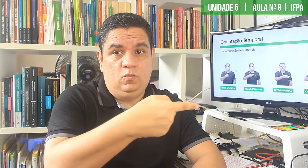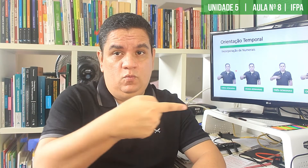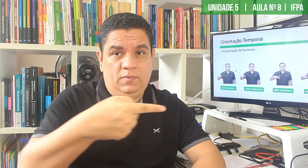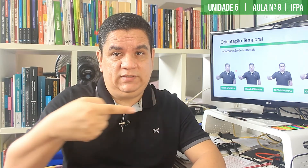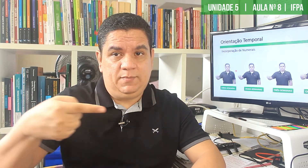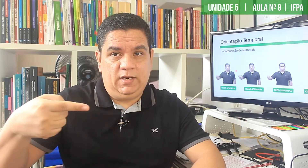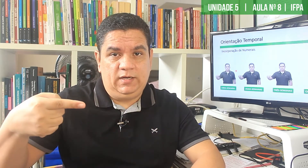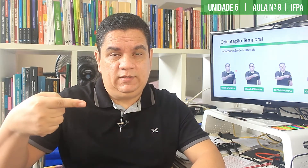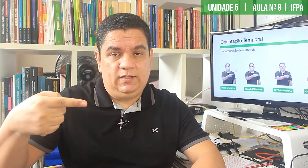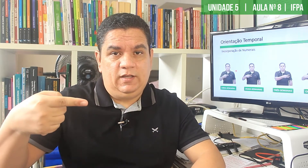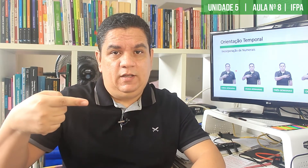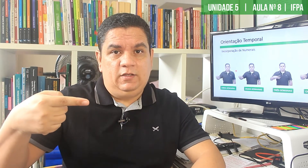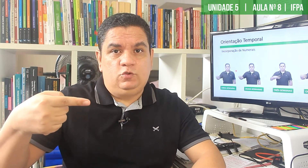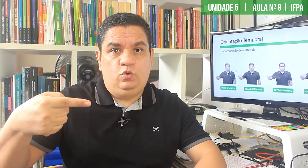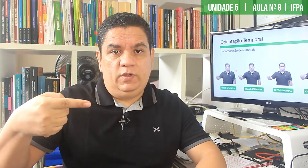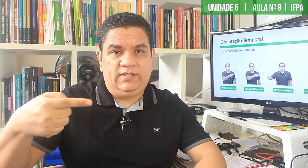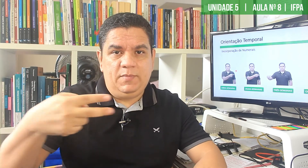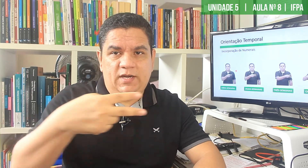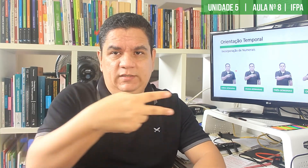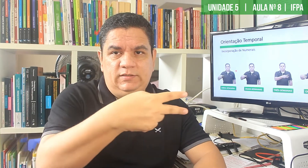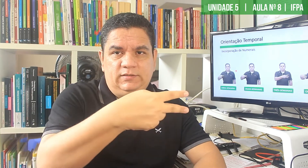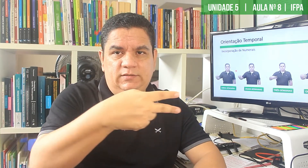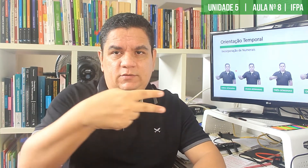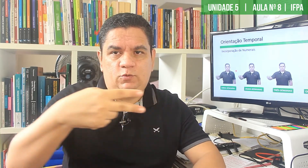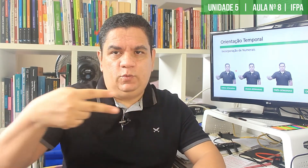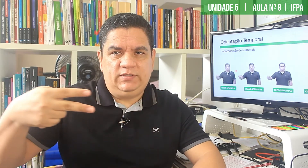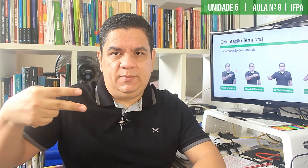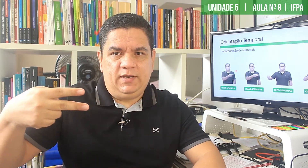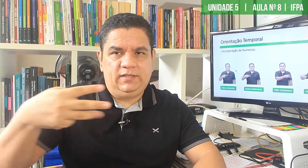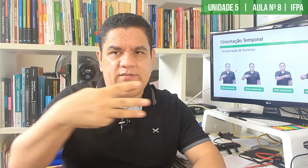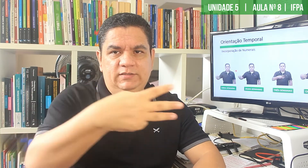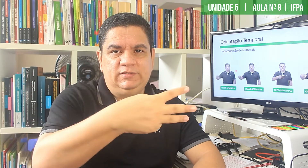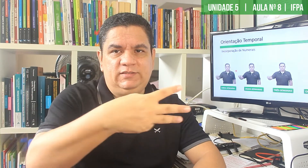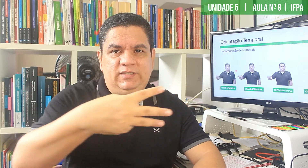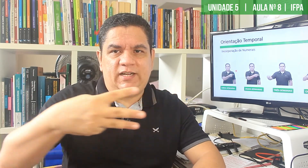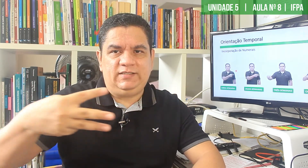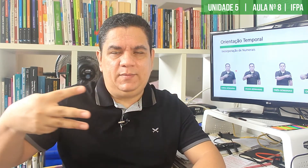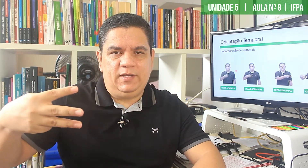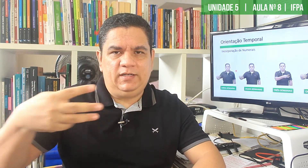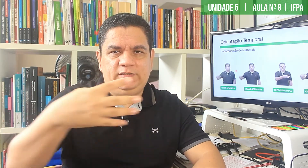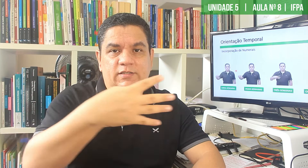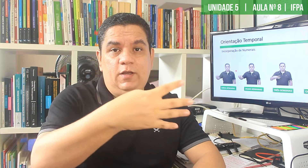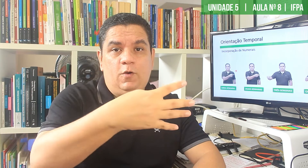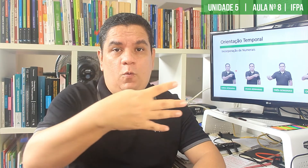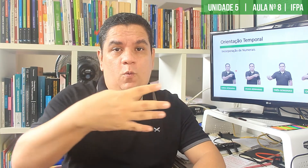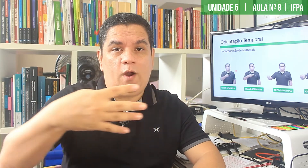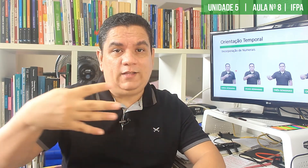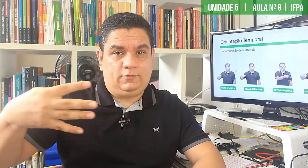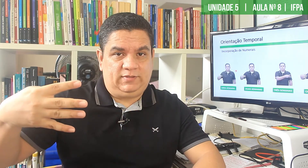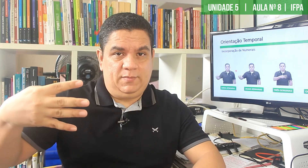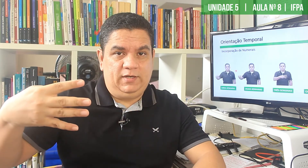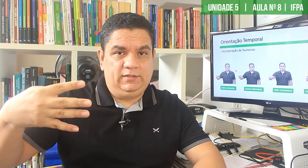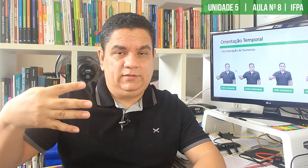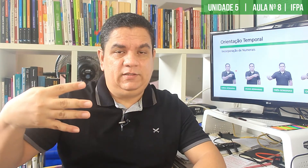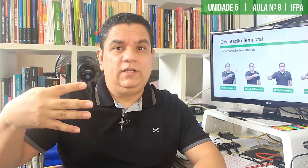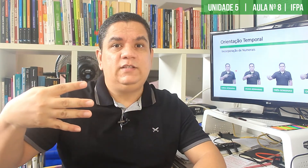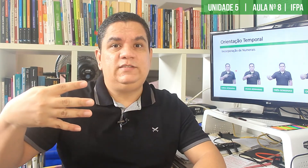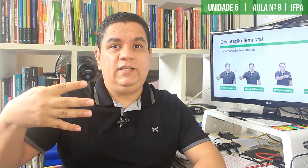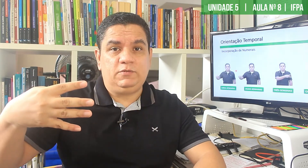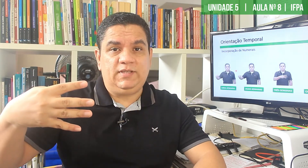Uma semana. 2 semanas, 2 semanas, 3 semanas, 4 semanas. 5